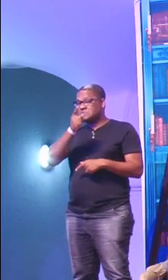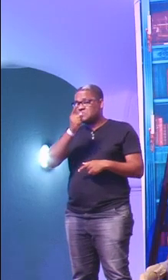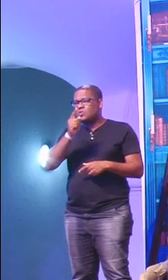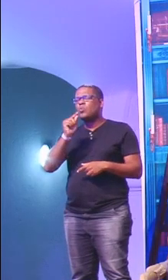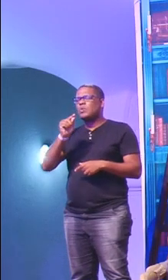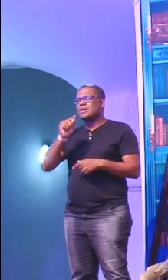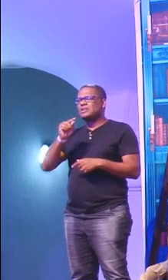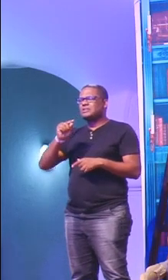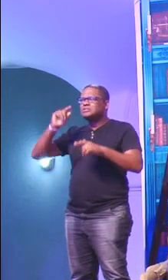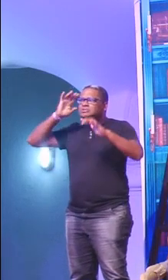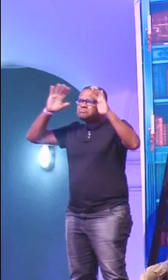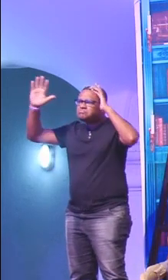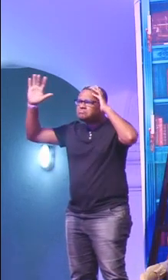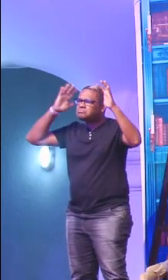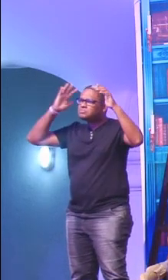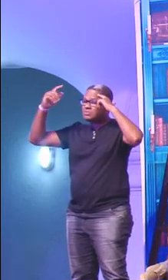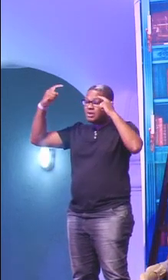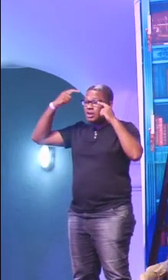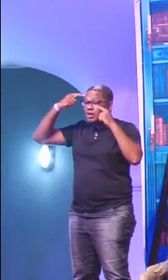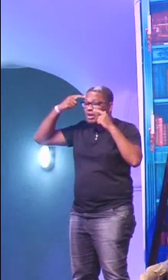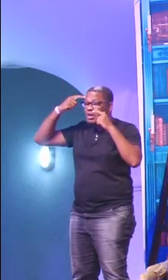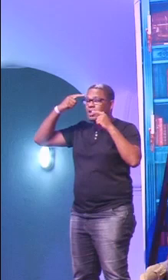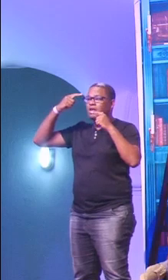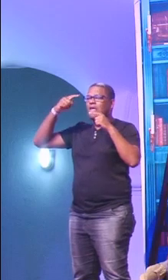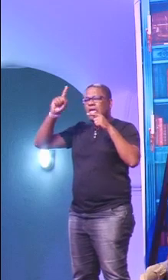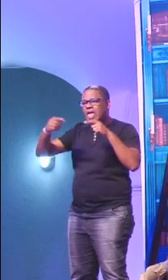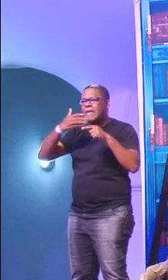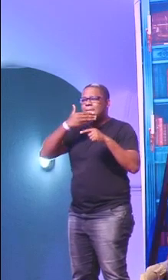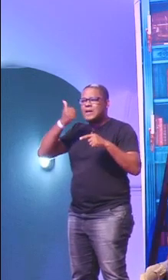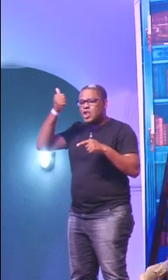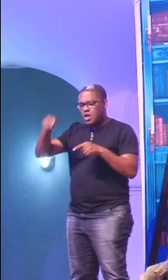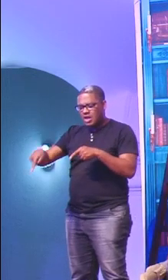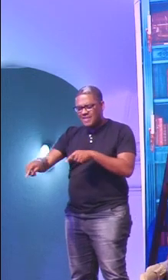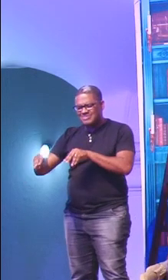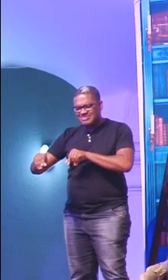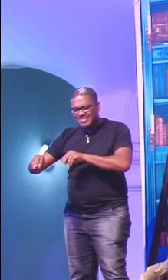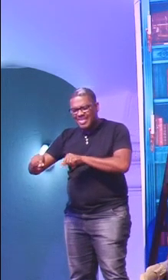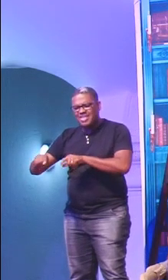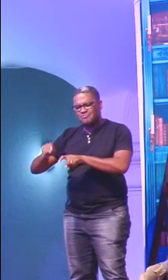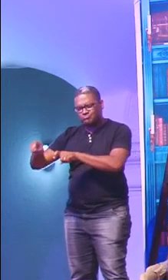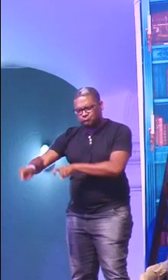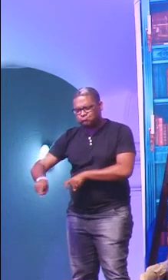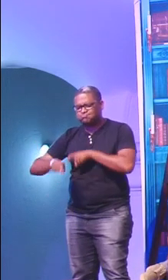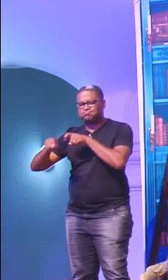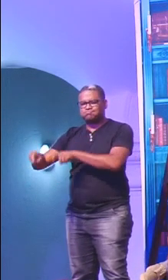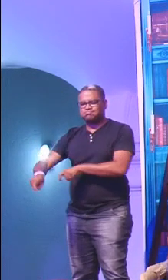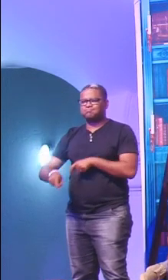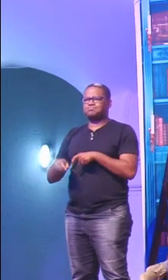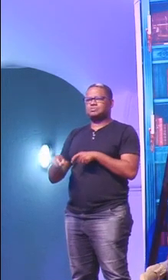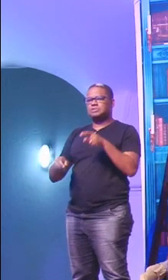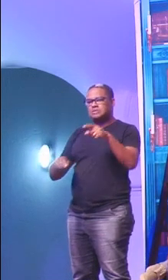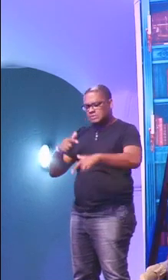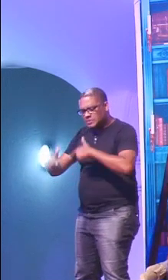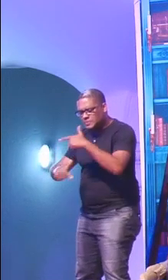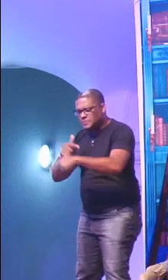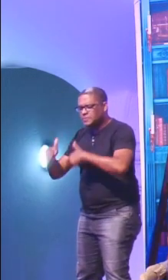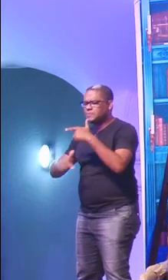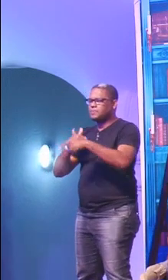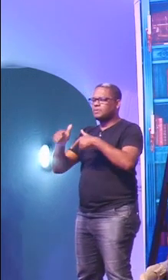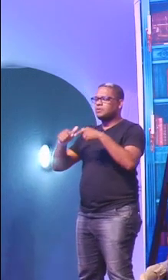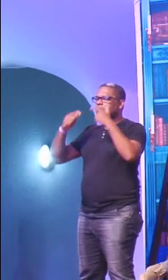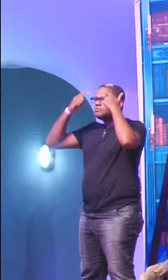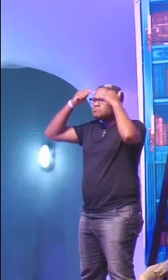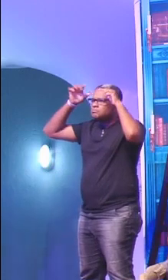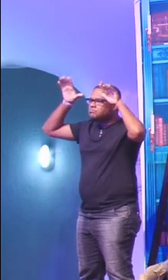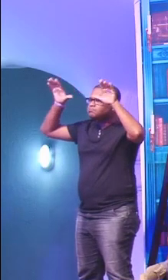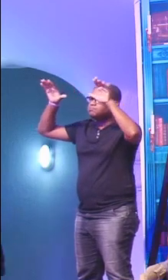os melhores pensamentos que você possa ter nascem da terra e para ela retornam. E são melhores quando deixam de vagar e